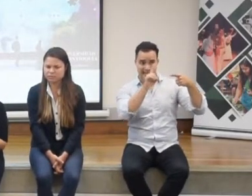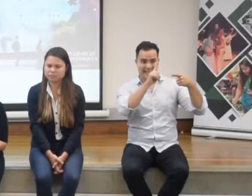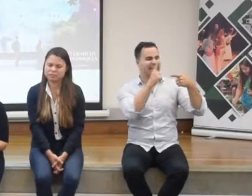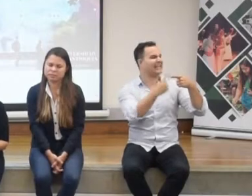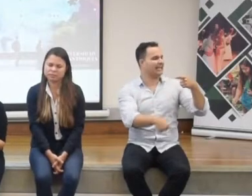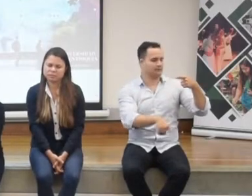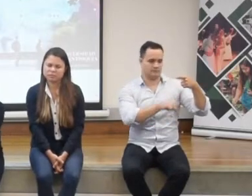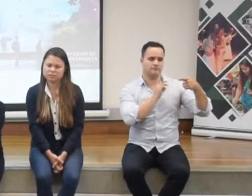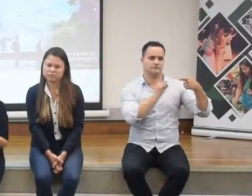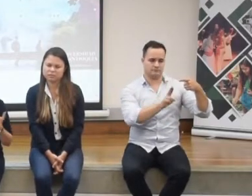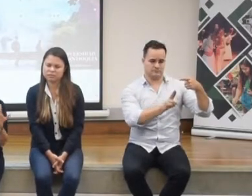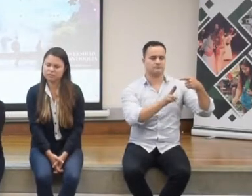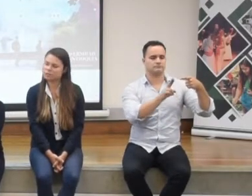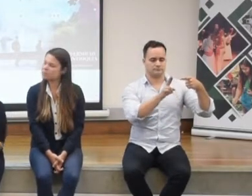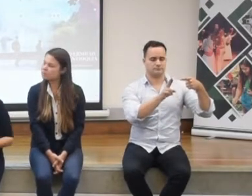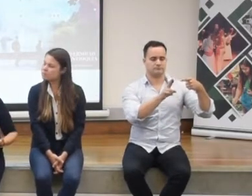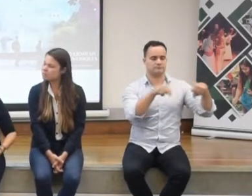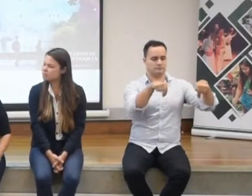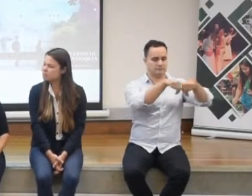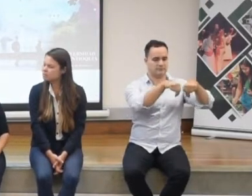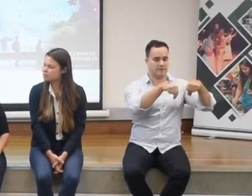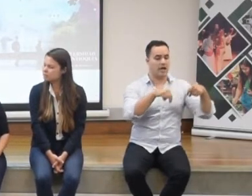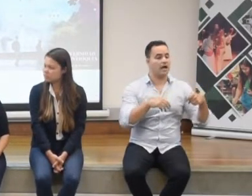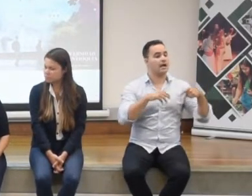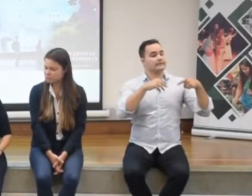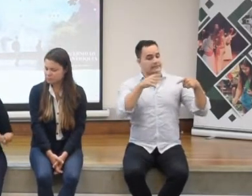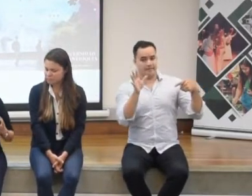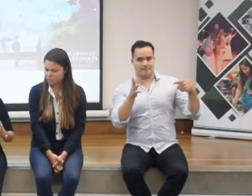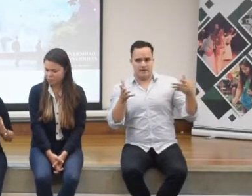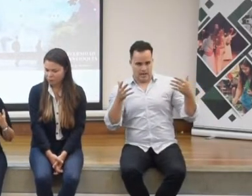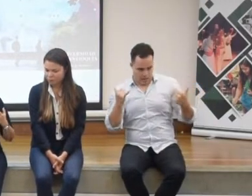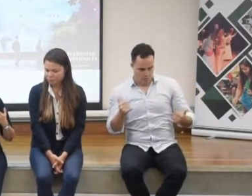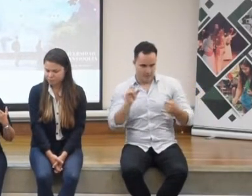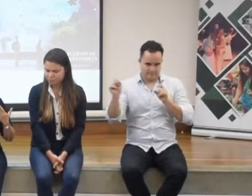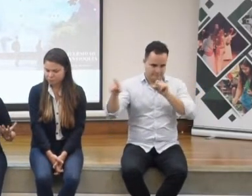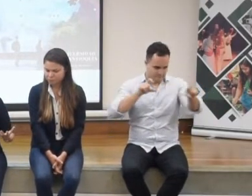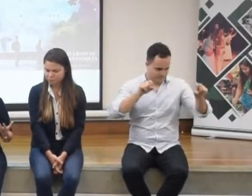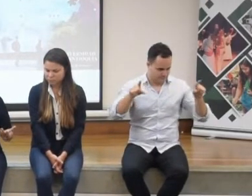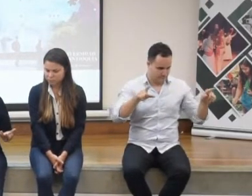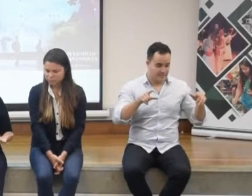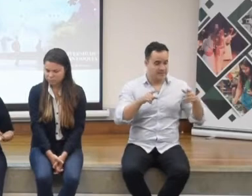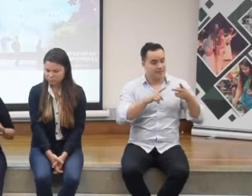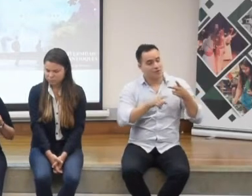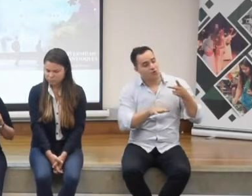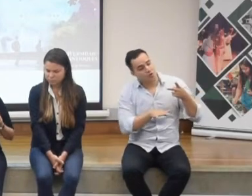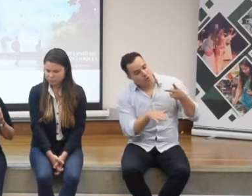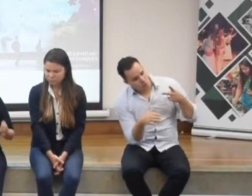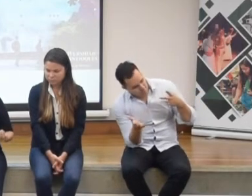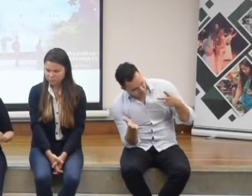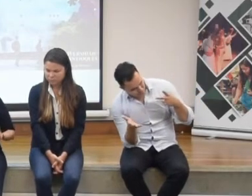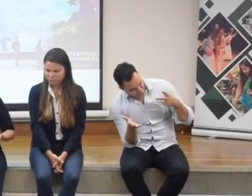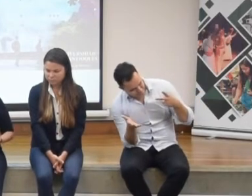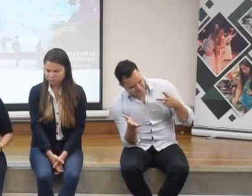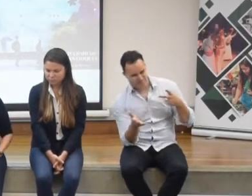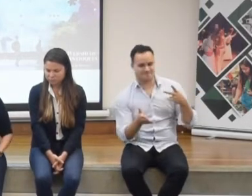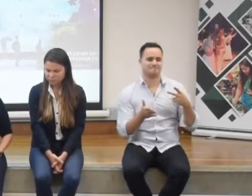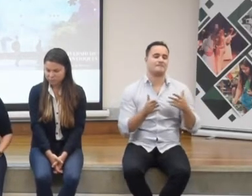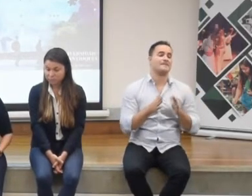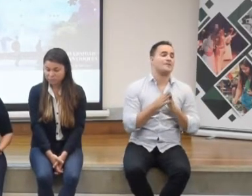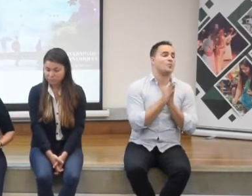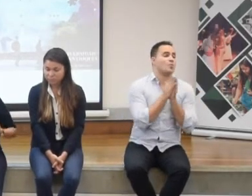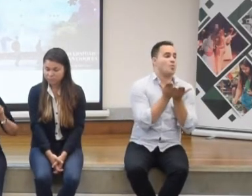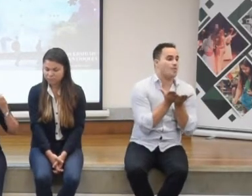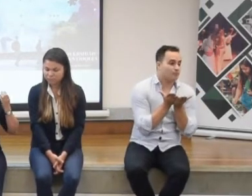complejidad de ponernos de acuerdo y de que nos rinda y que podamos